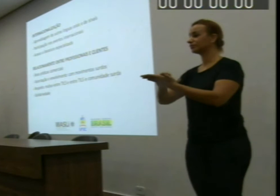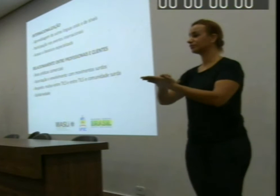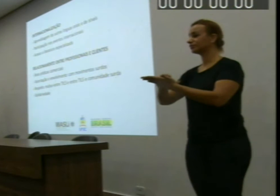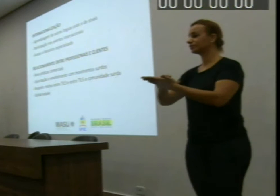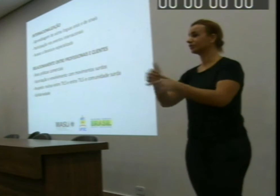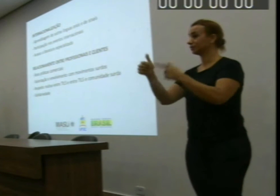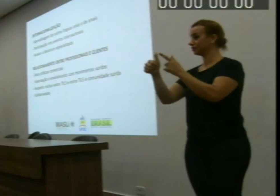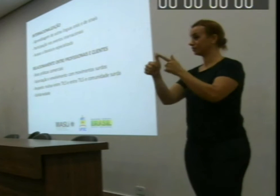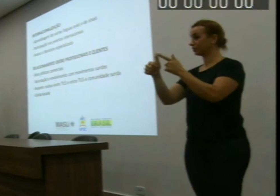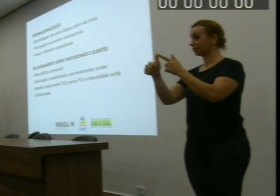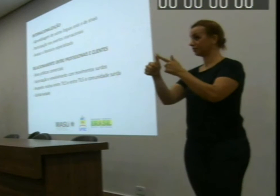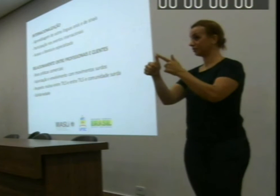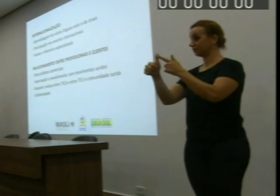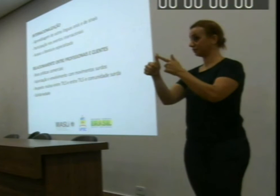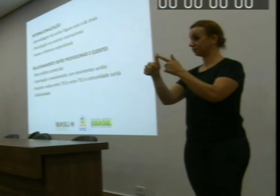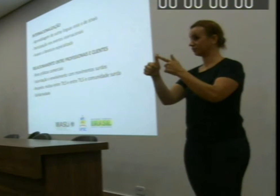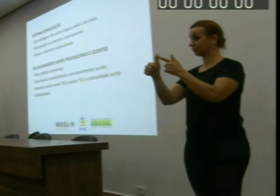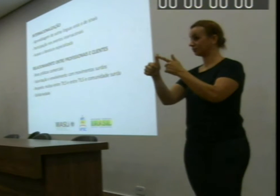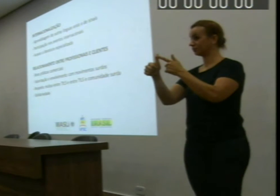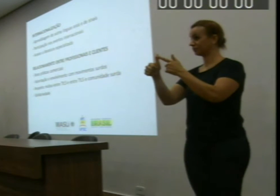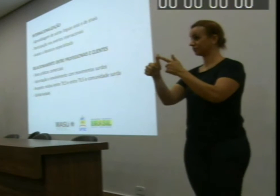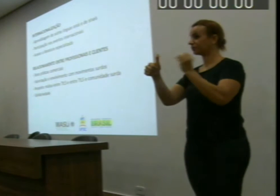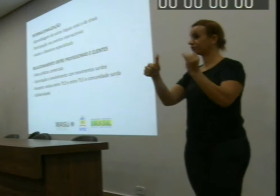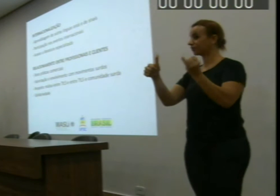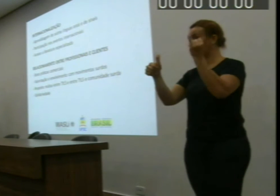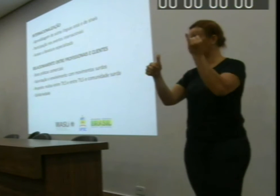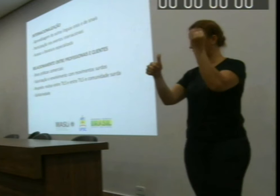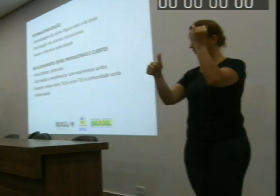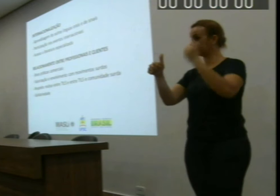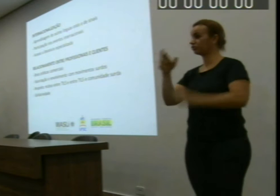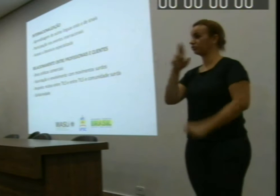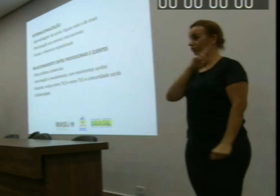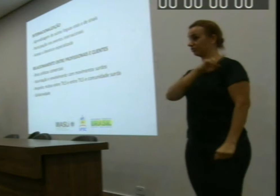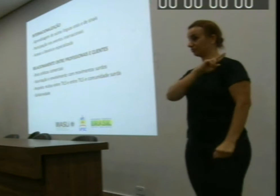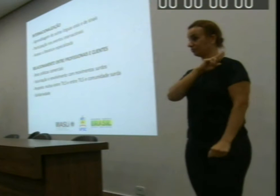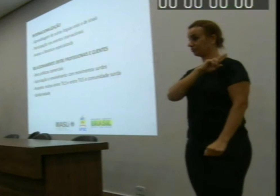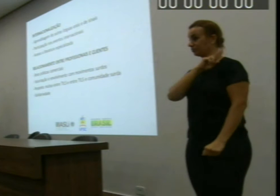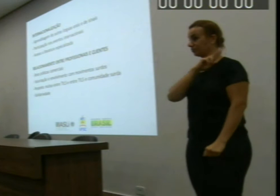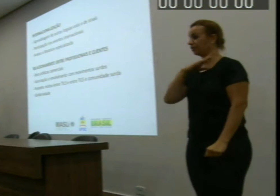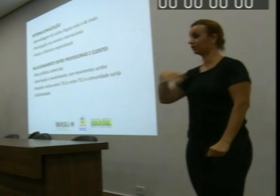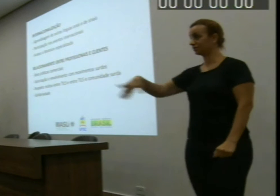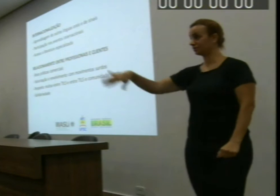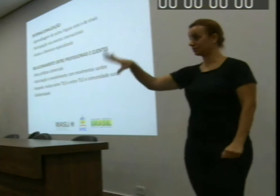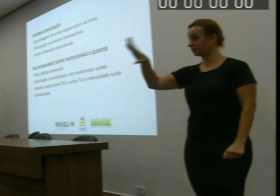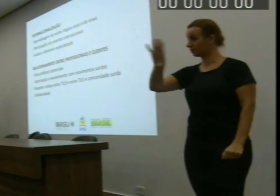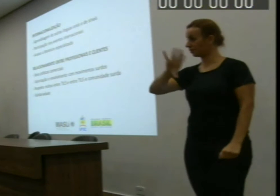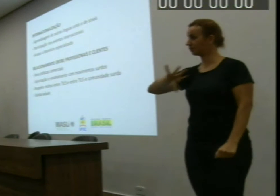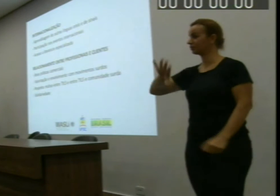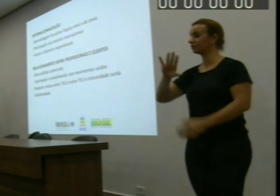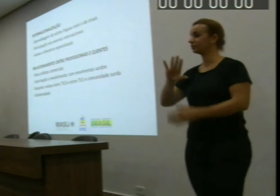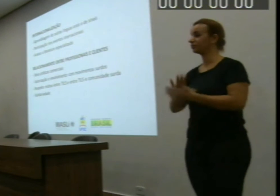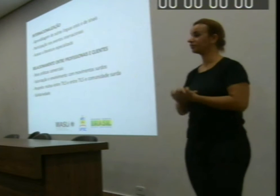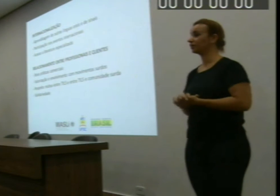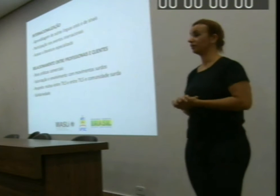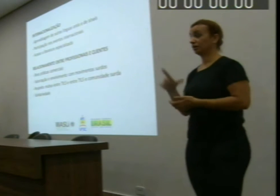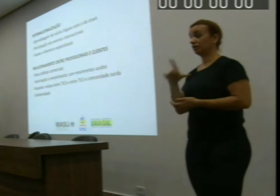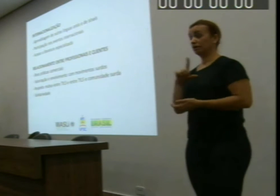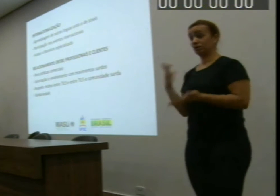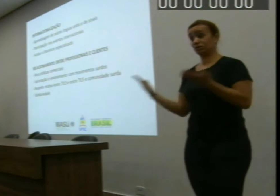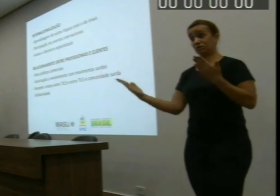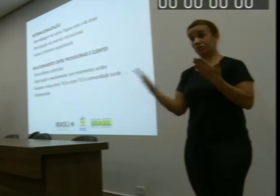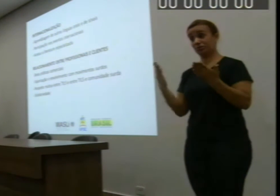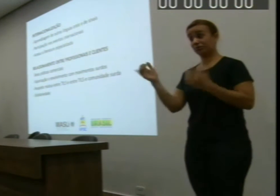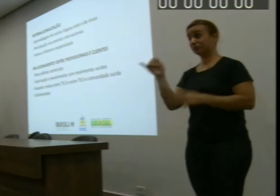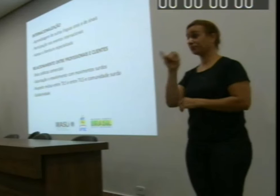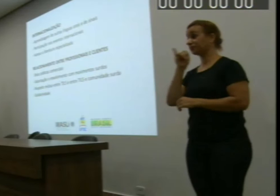ponto né respeito muito entre tradutores internos de língua de sinais a gente ainda também tem uma algumas experiências negativas que